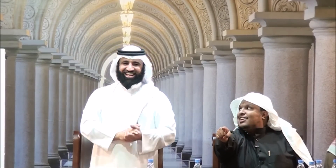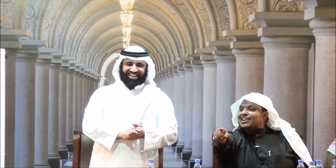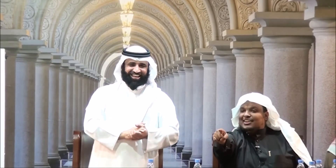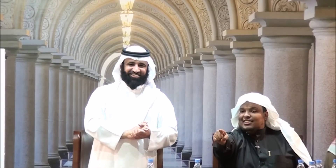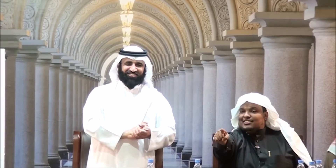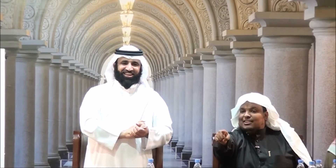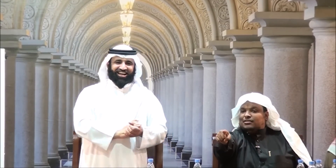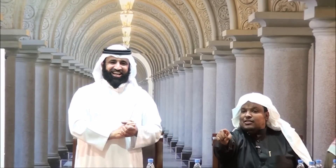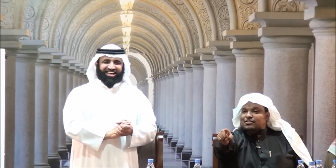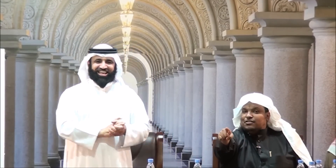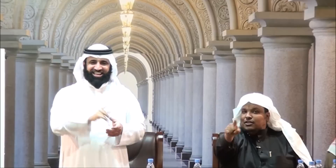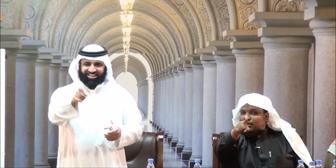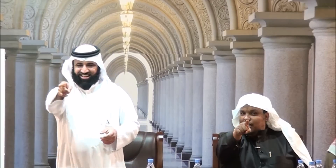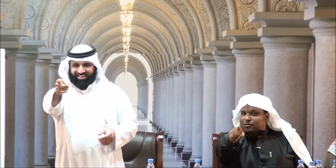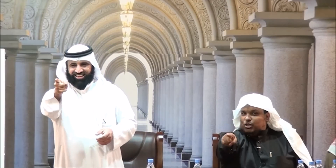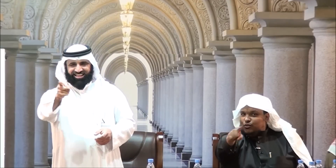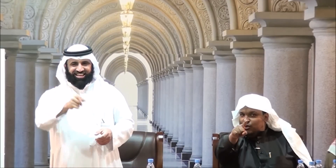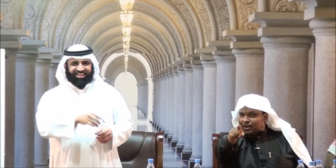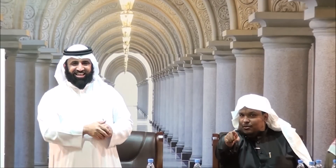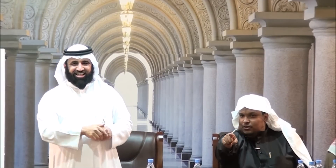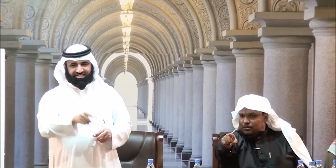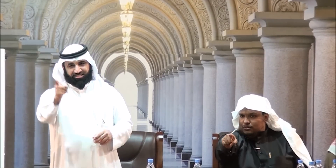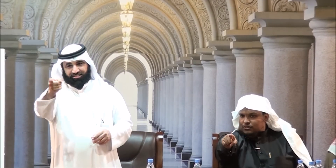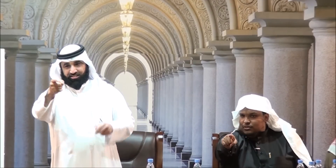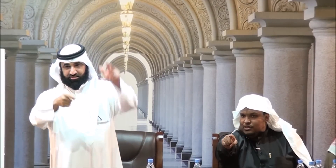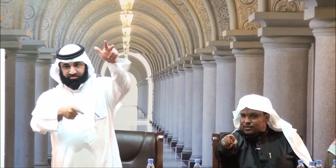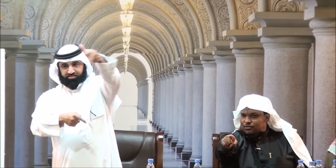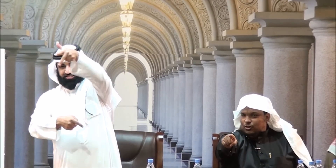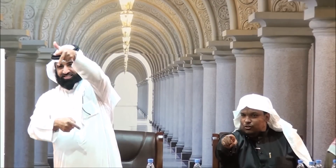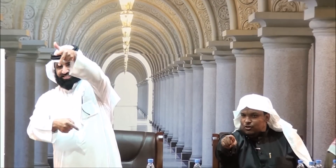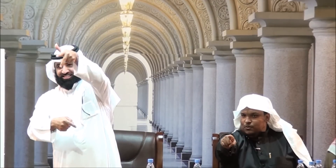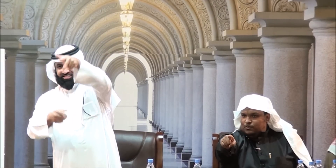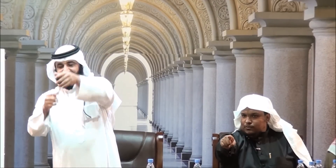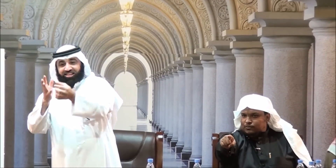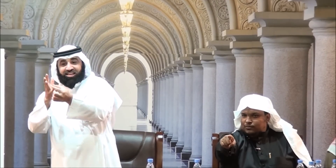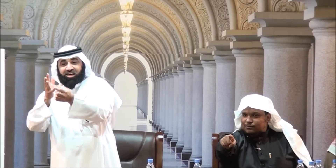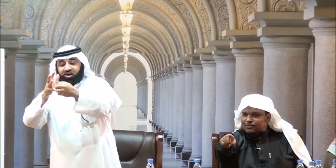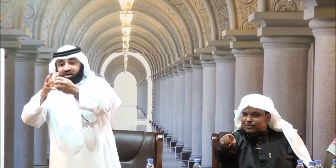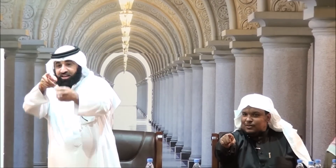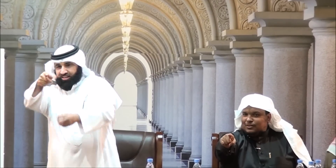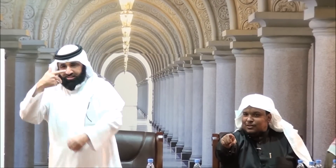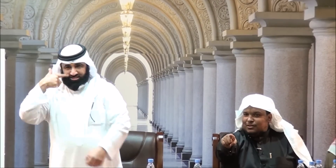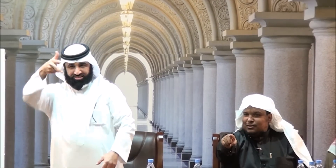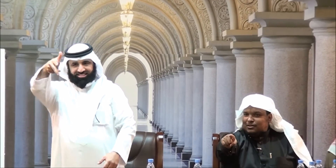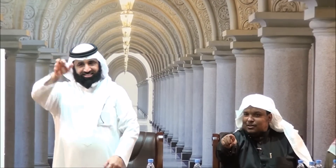هذا قل له ترى هذا بيشوفونها في اليوتيوب.